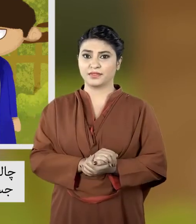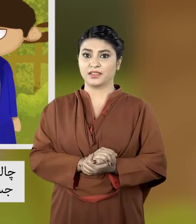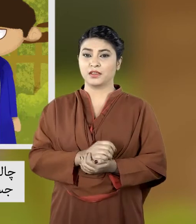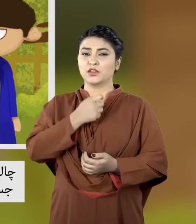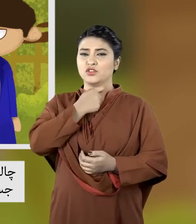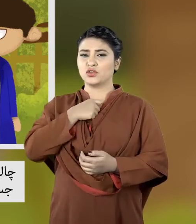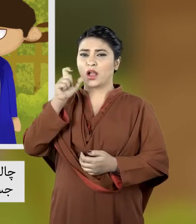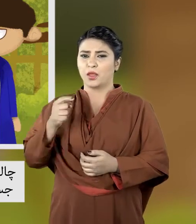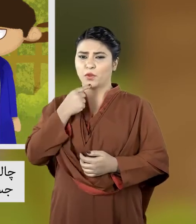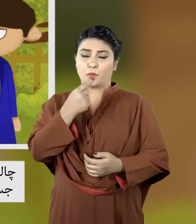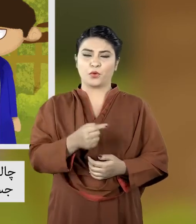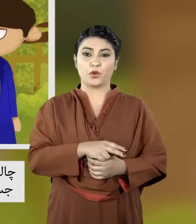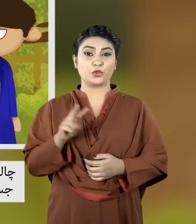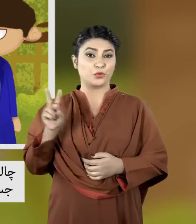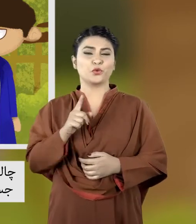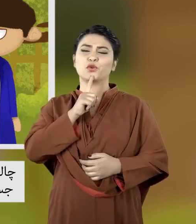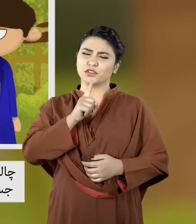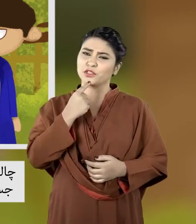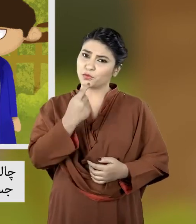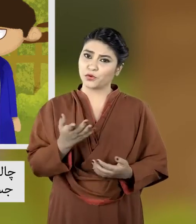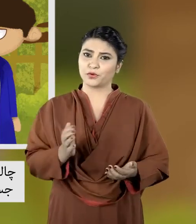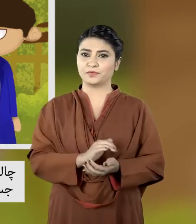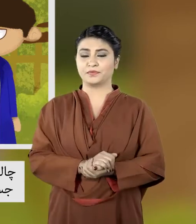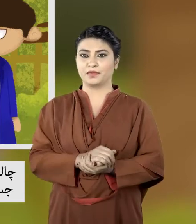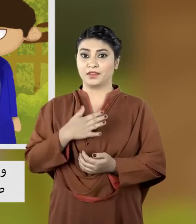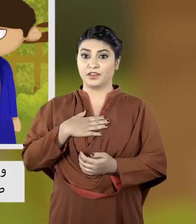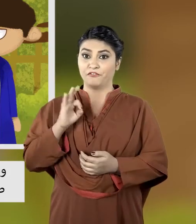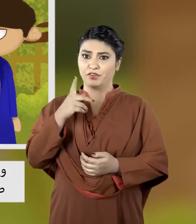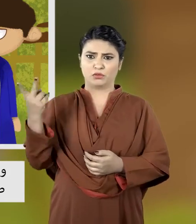دونوں سچ بول رہے تھے، لیکن جس وجہ سے تم لڑ رہے تھے